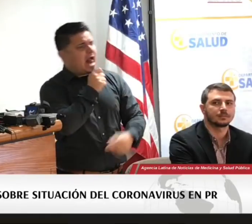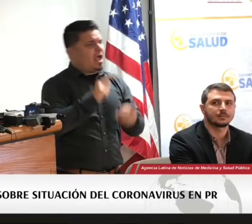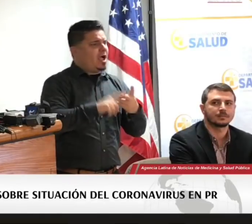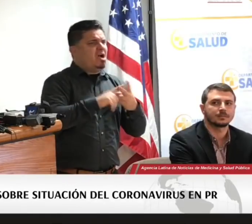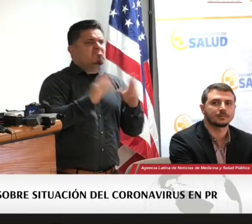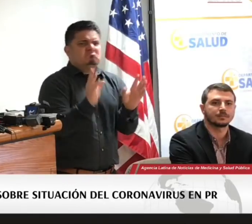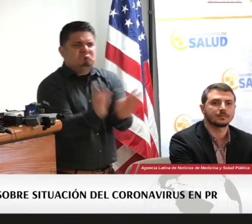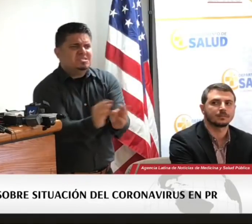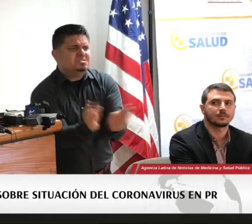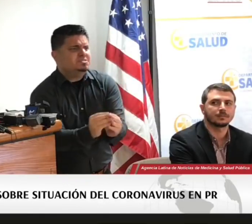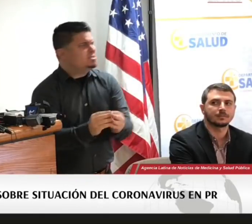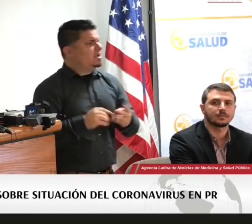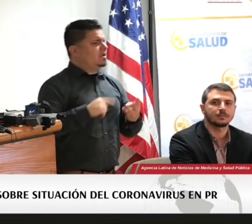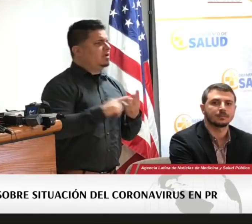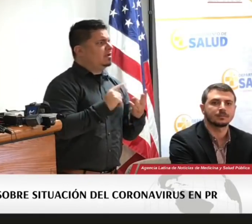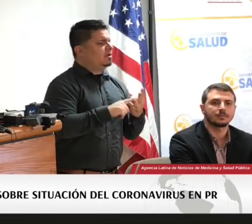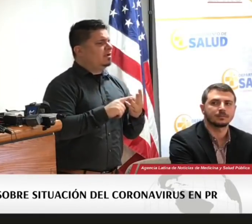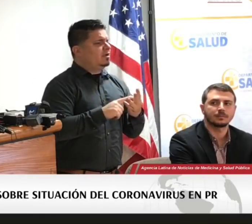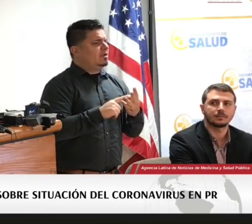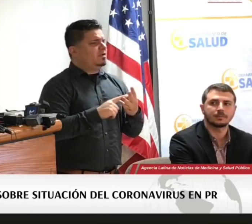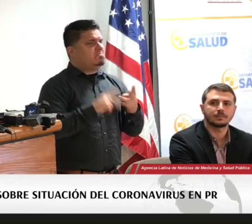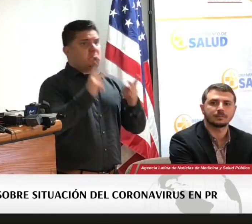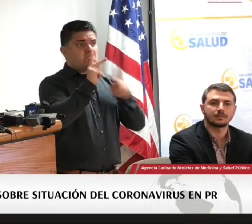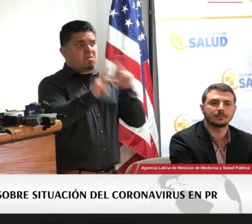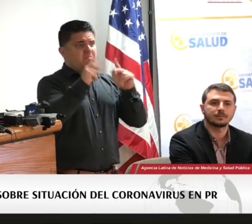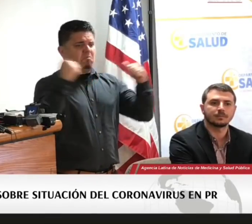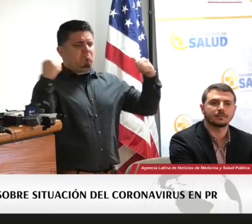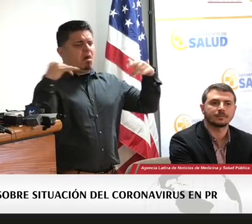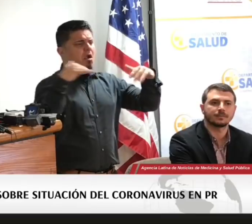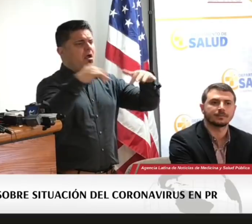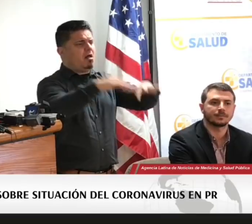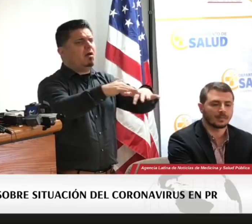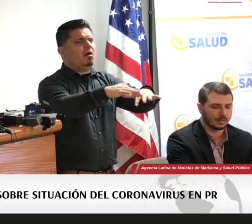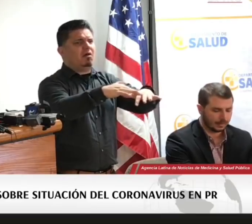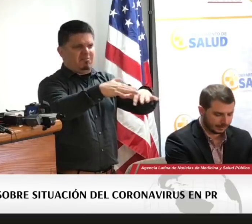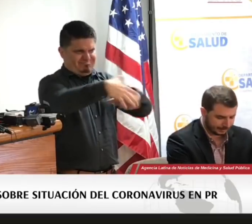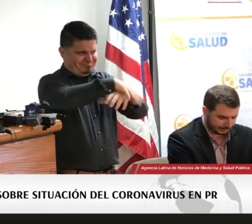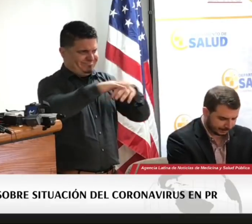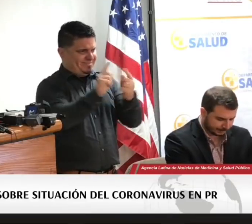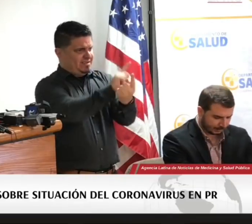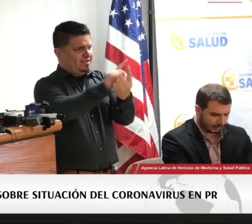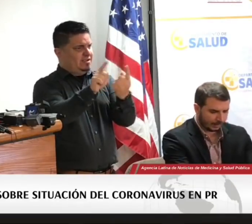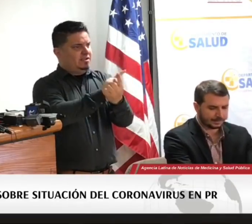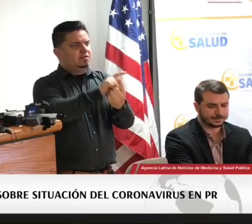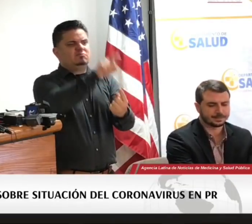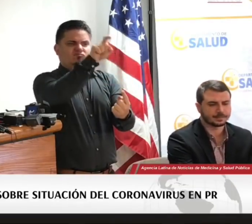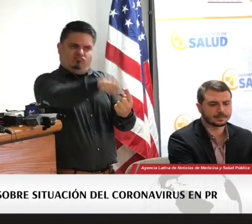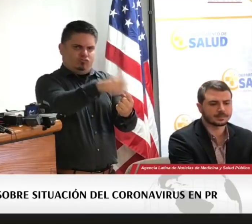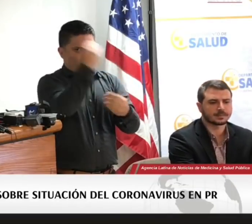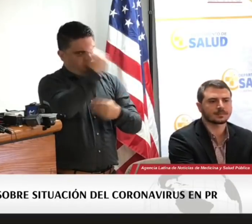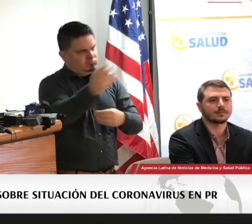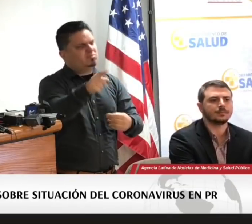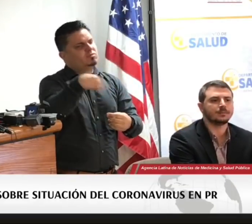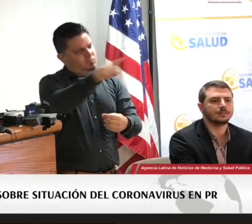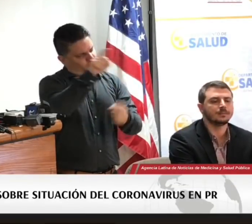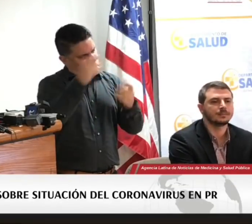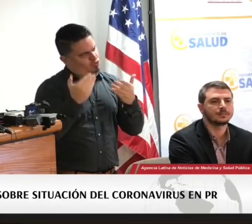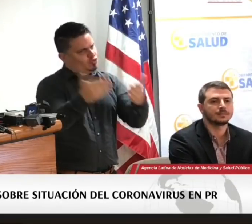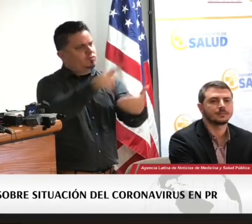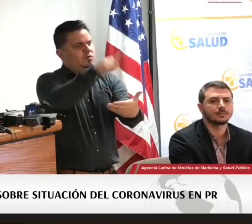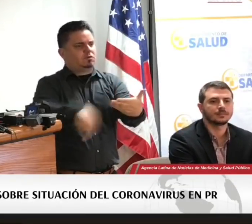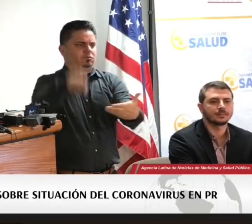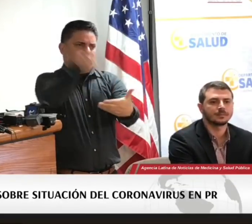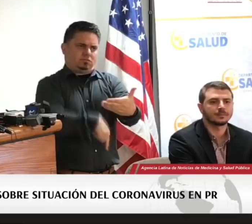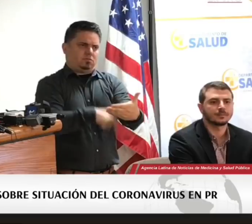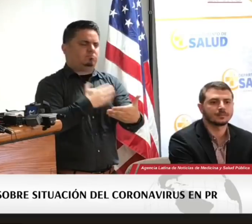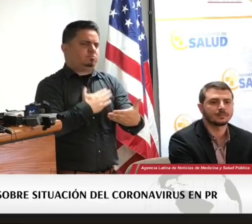aglutinen ciudadanos para realizar esa actividad, deberán ser canceladas o en aquellos que